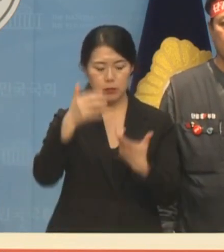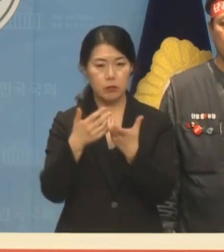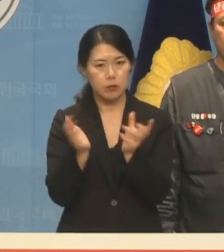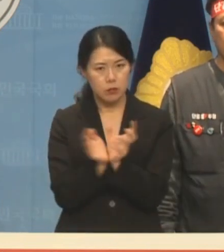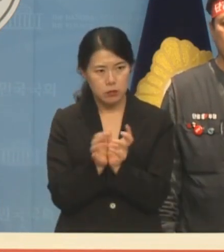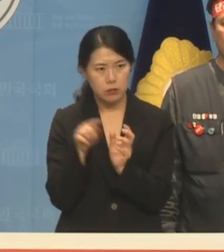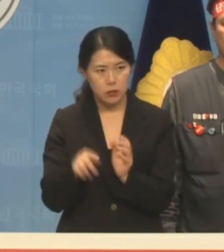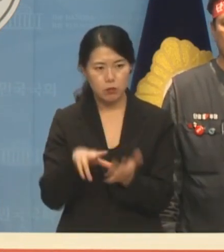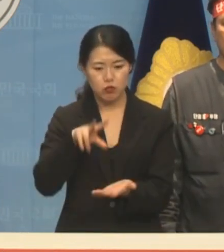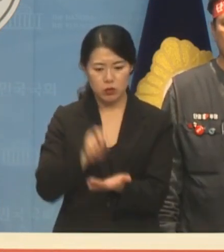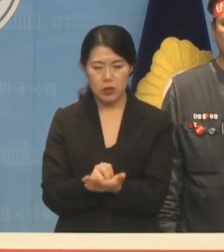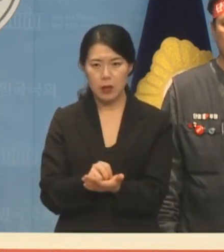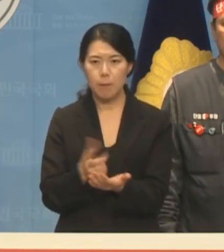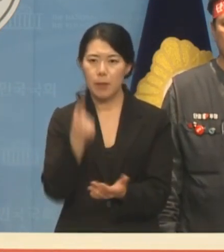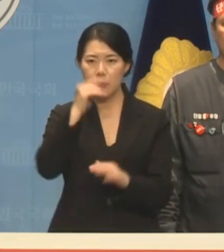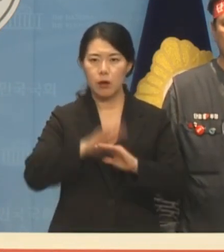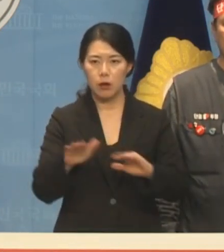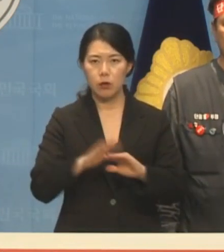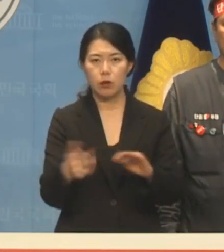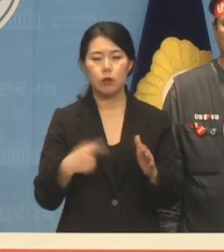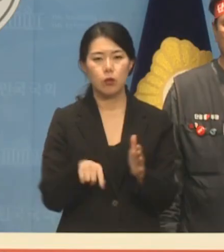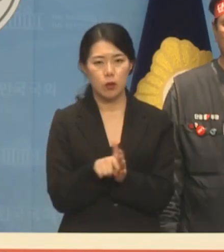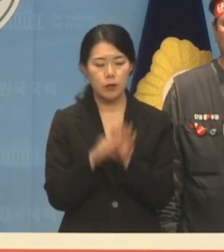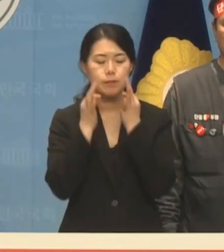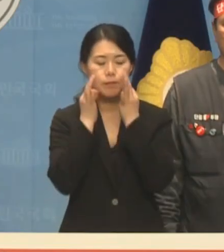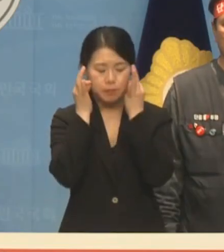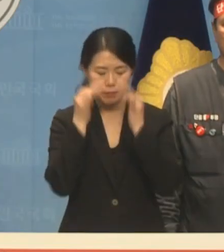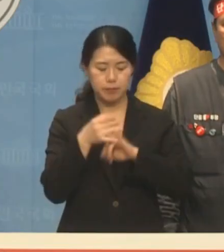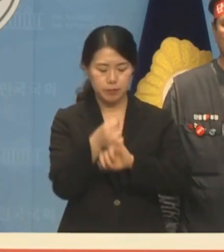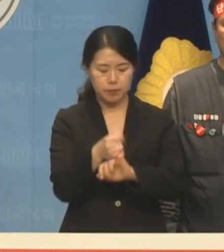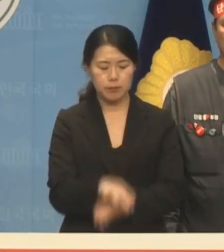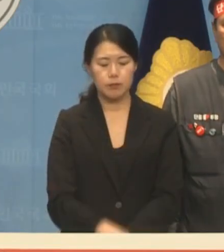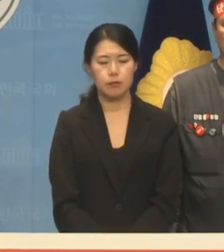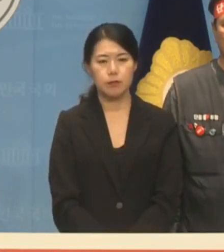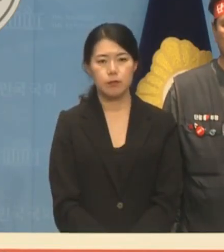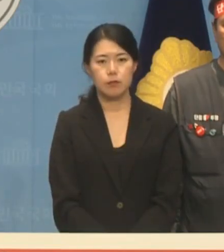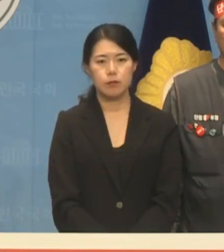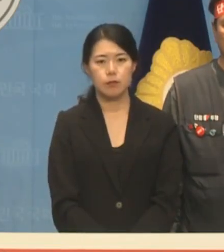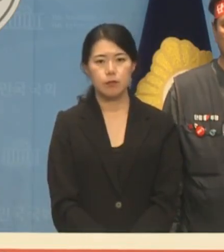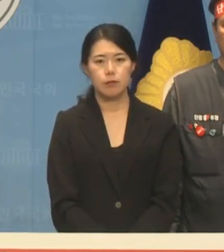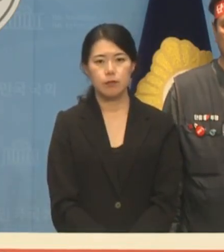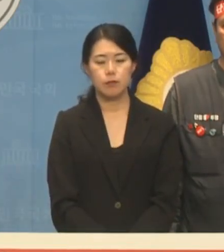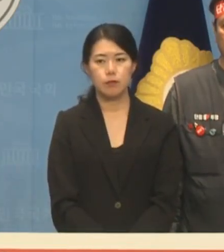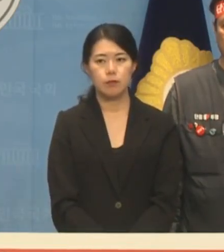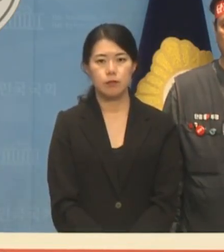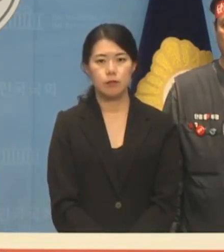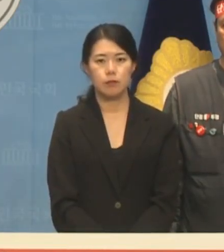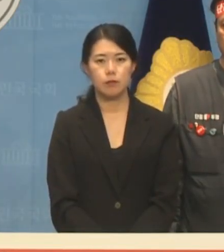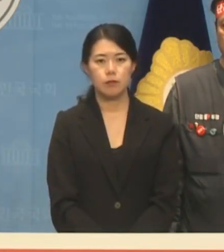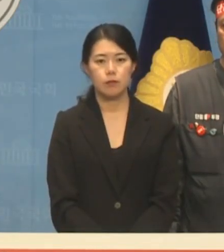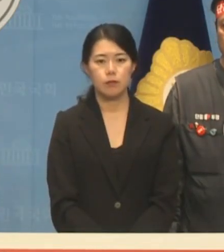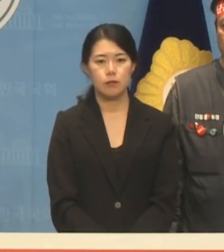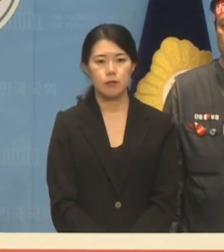문제가 최대한 빠른 시간에 해결될 수 있도록 최선을 다할 것입니다. 예, 감사합니다.